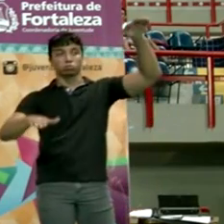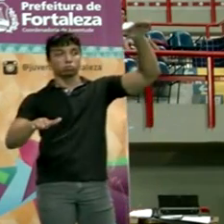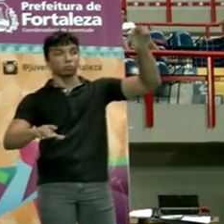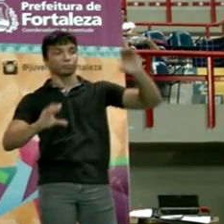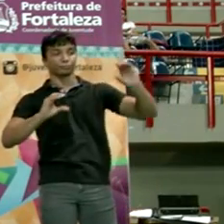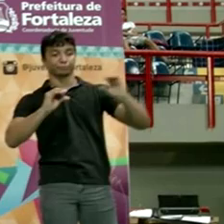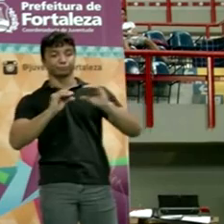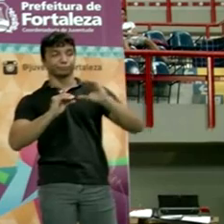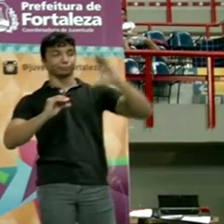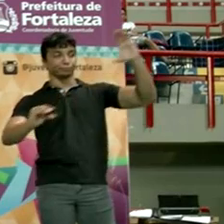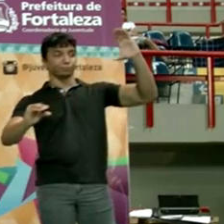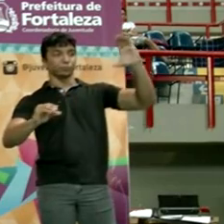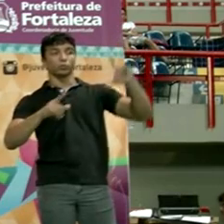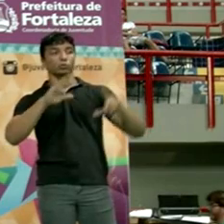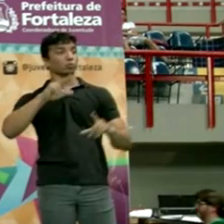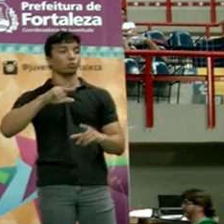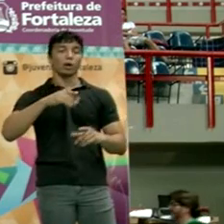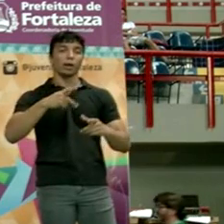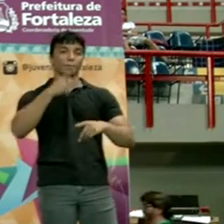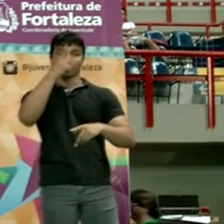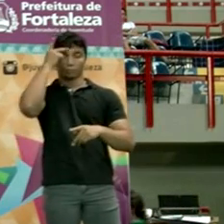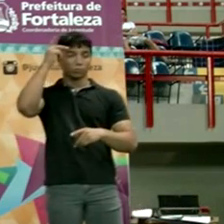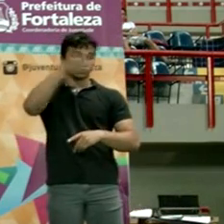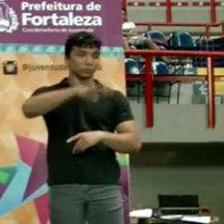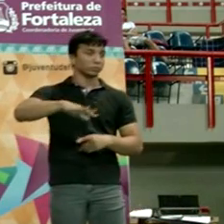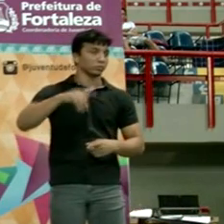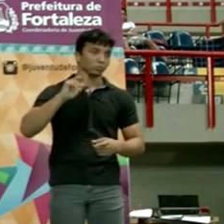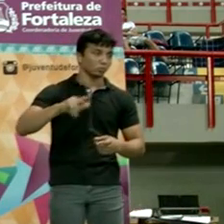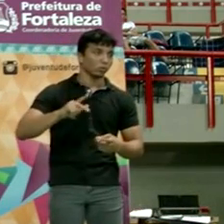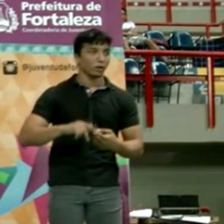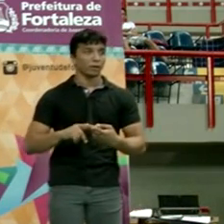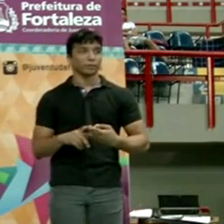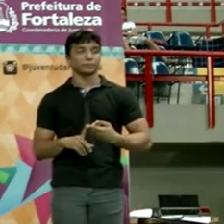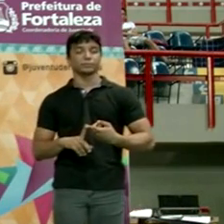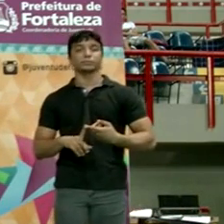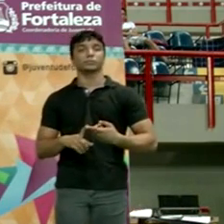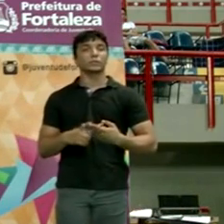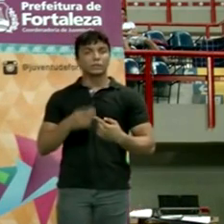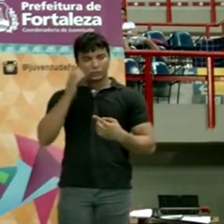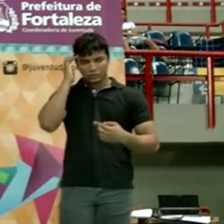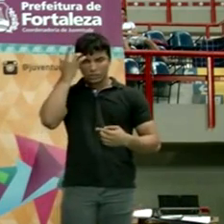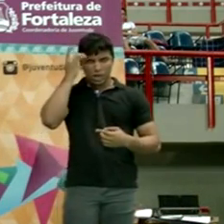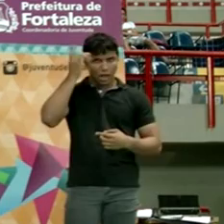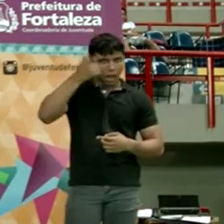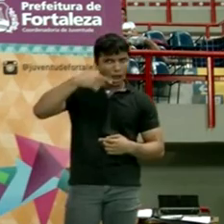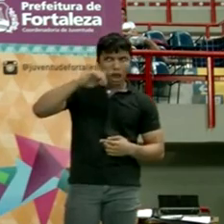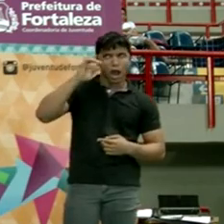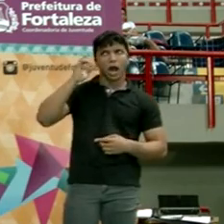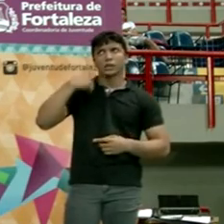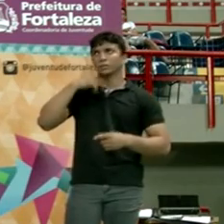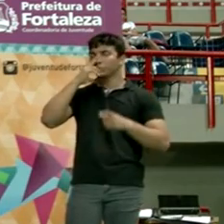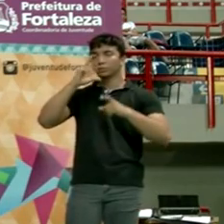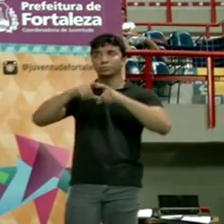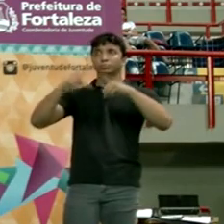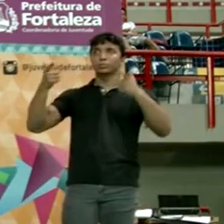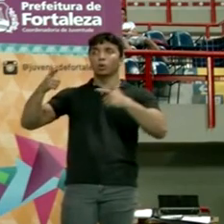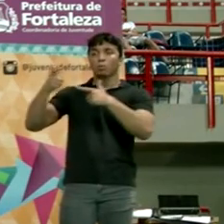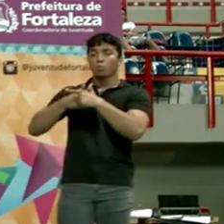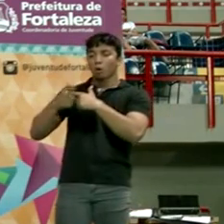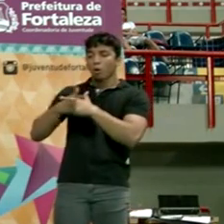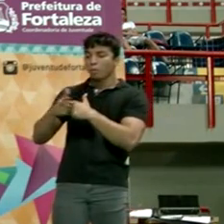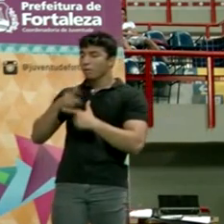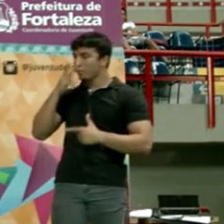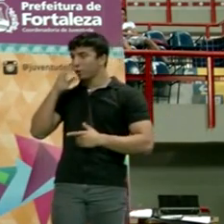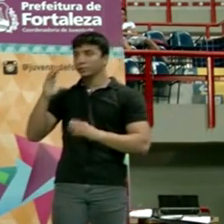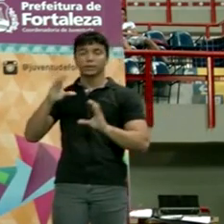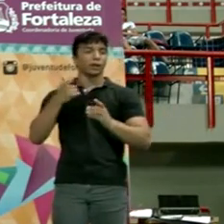desigualdades, não era a população. Vou para a terceira pergunta agora. Será que a grande causa